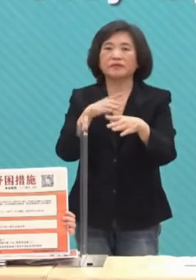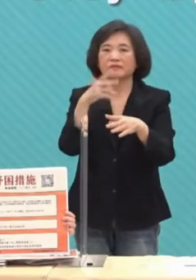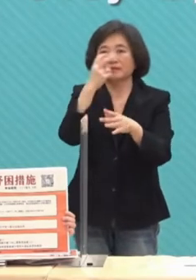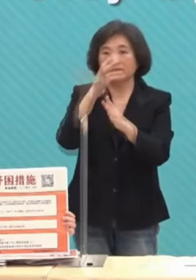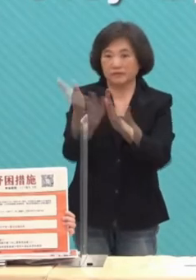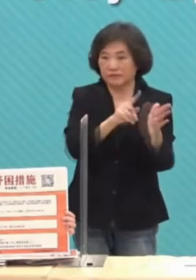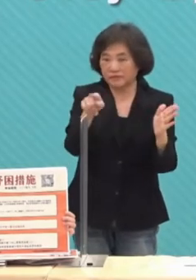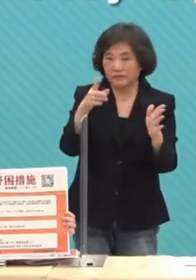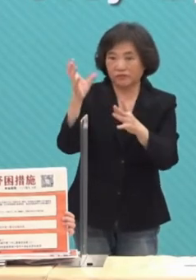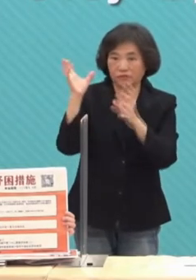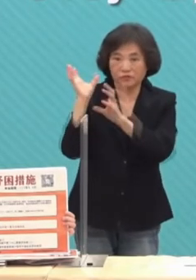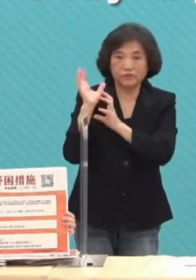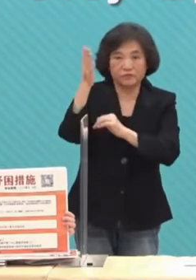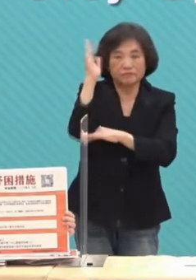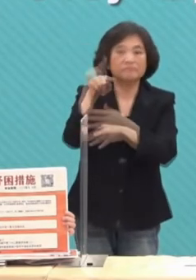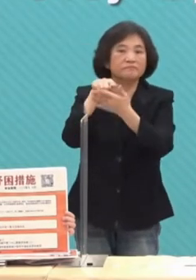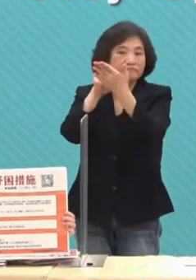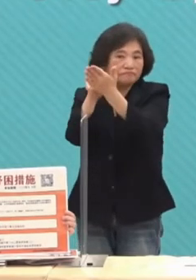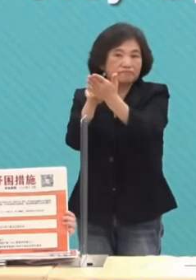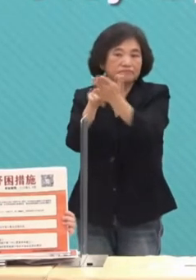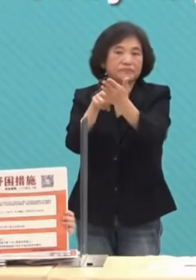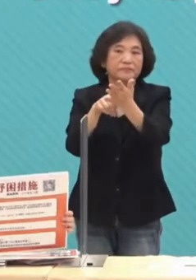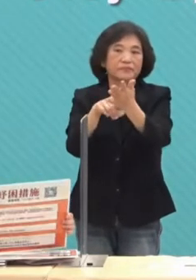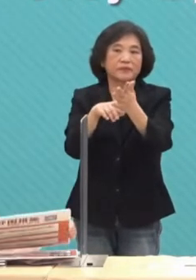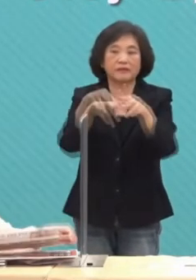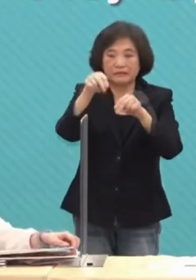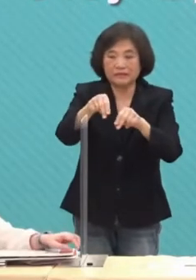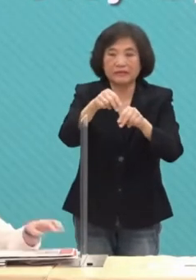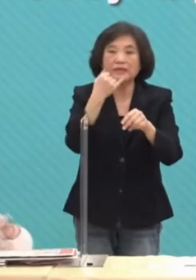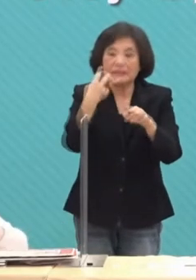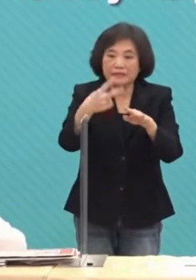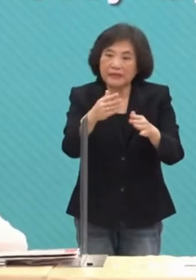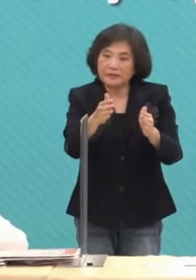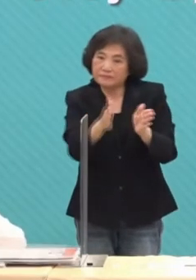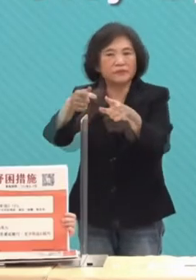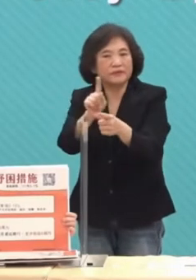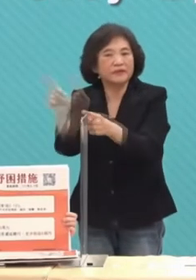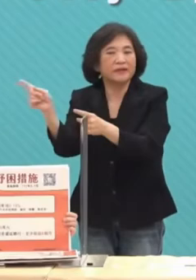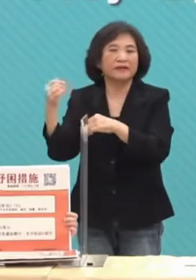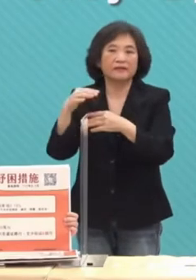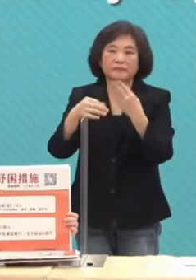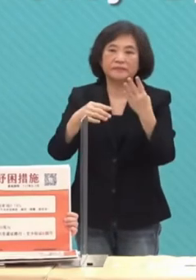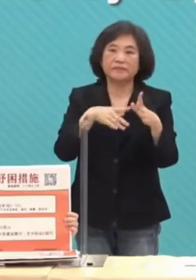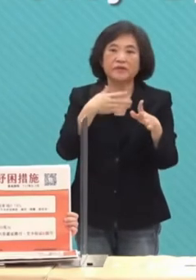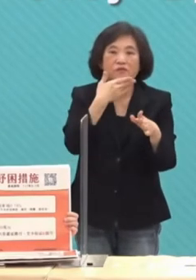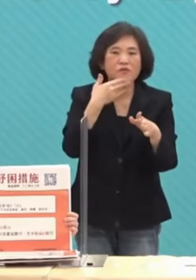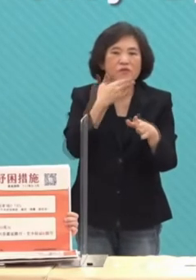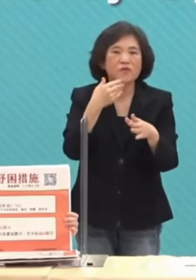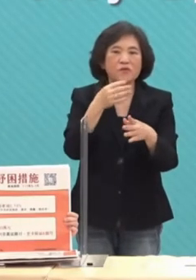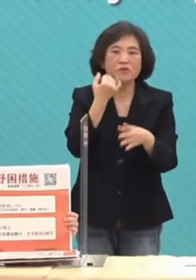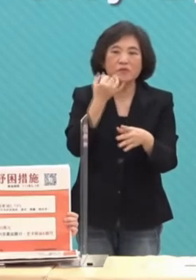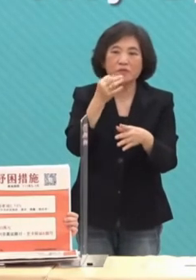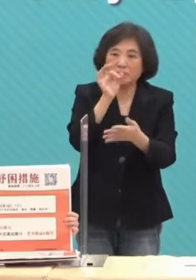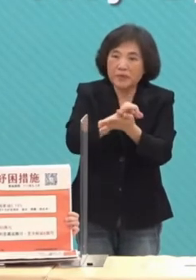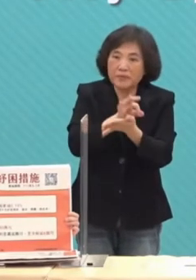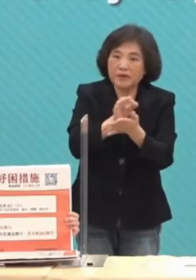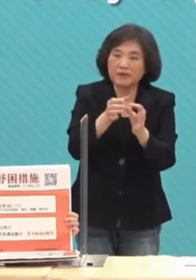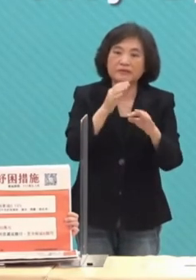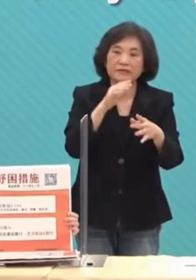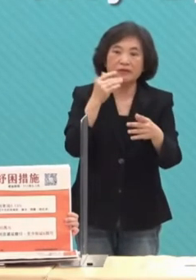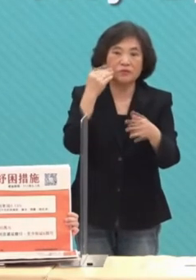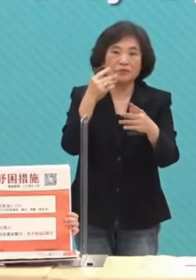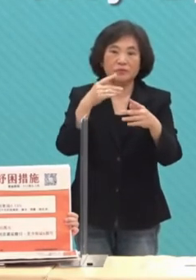理机关来做申请，就是延长契约的这样子一个申请。优息主要是针对跟我们动产直接